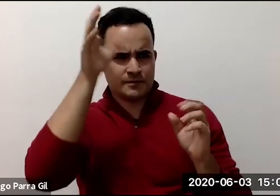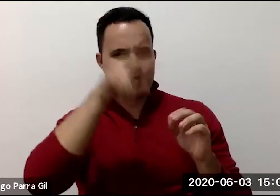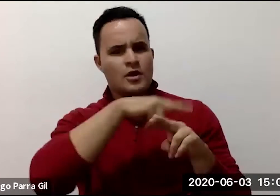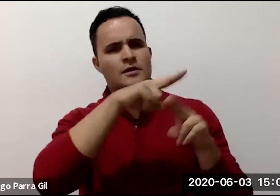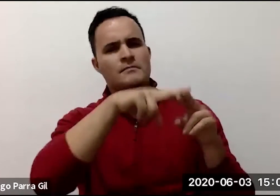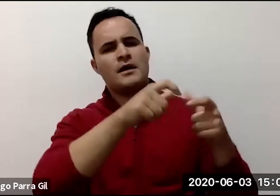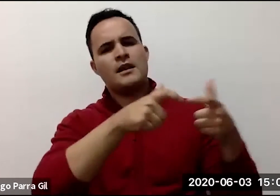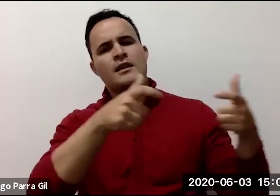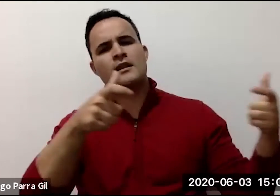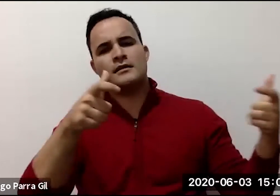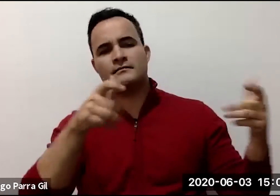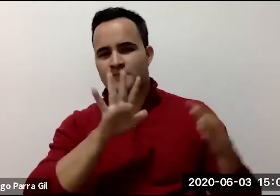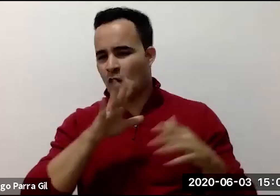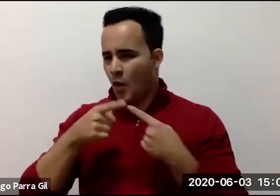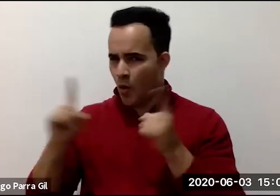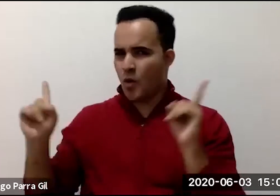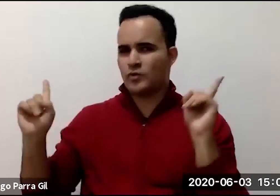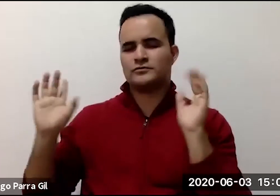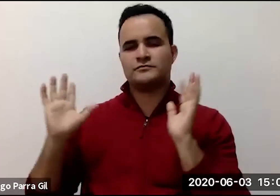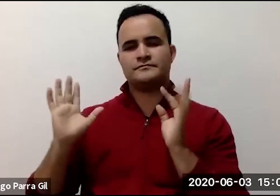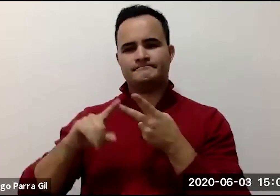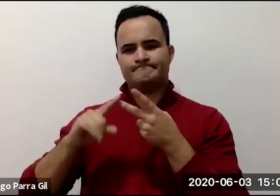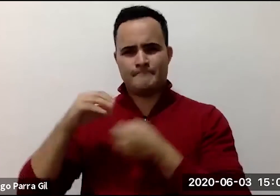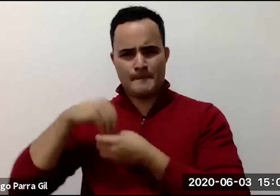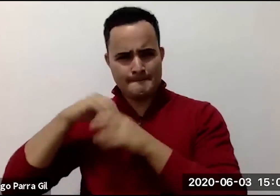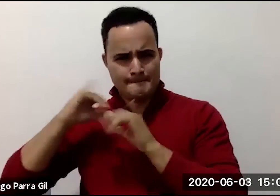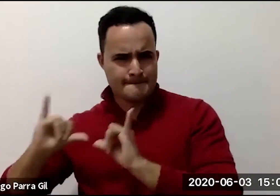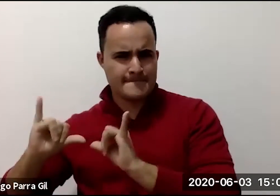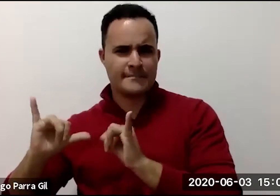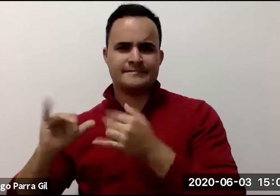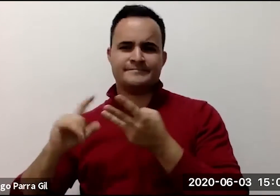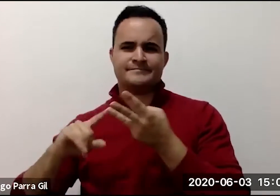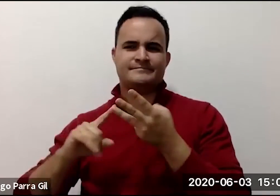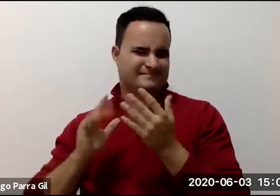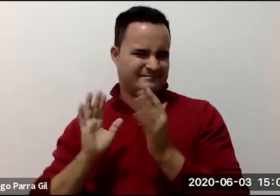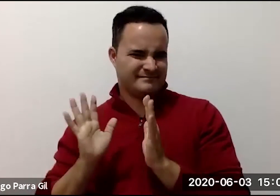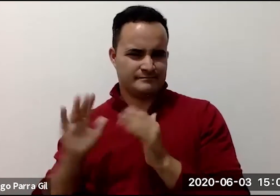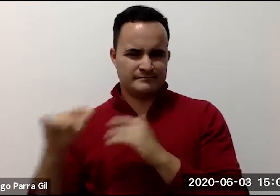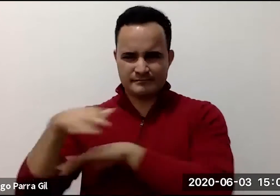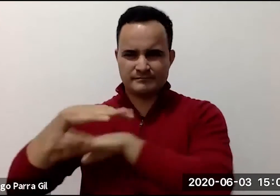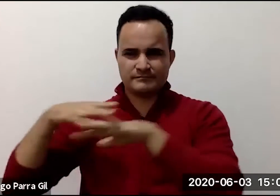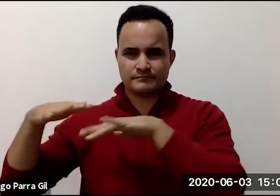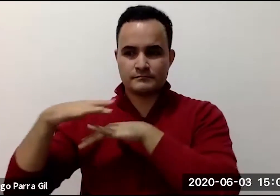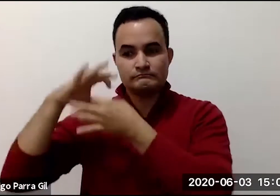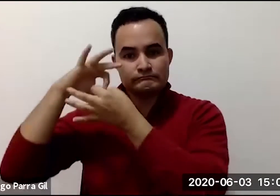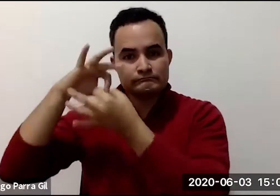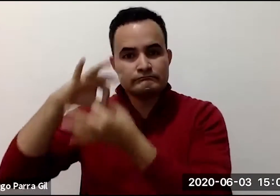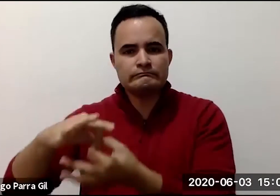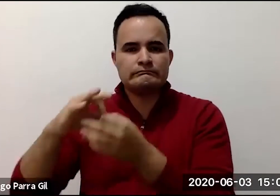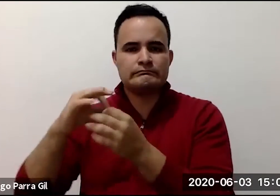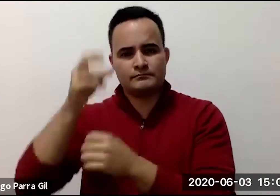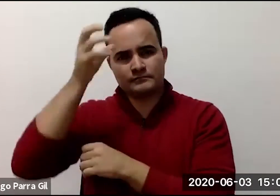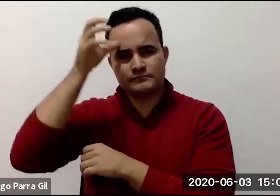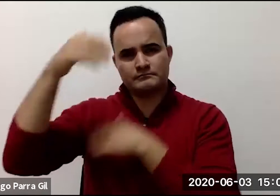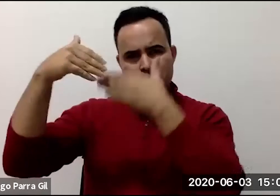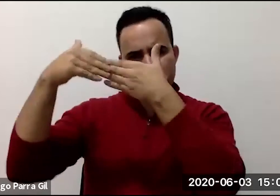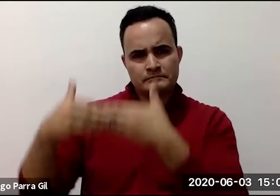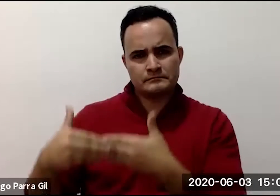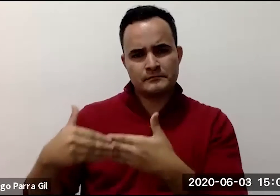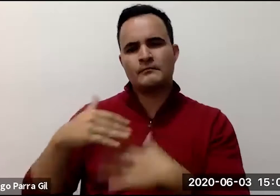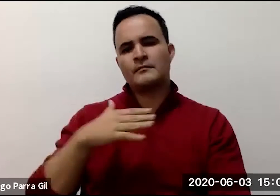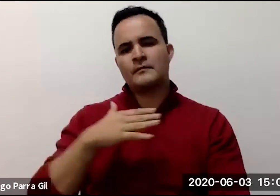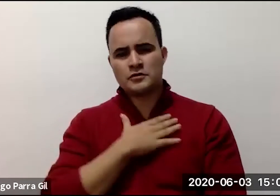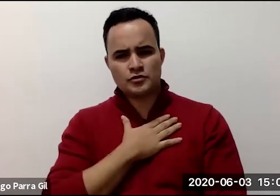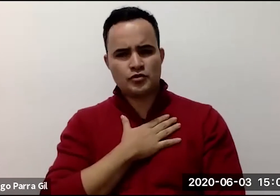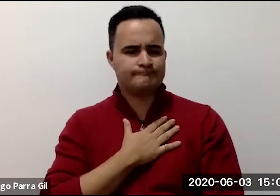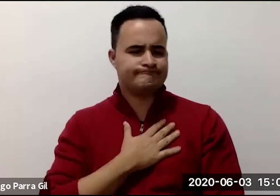confinamientos y otras educaciones, pero además pensando especialmente en la discapacidad, todo el tiempo he tenido una